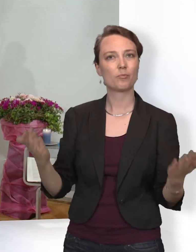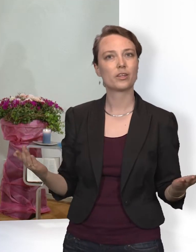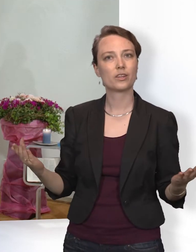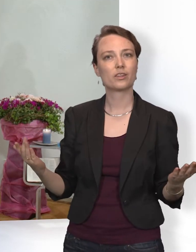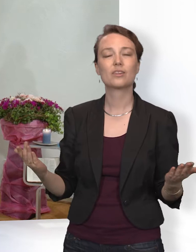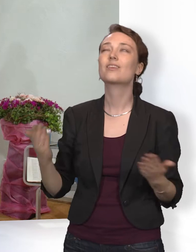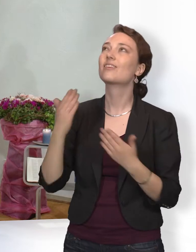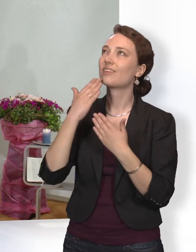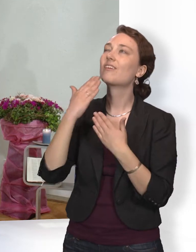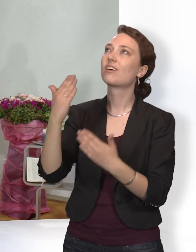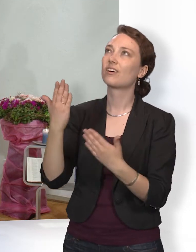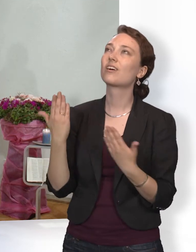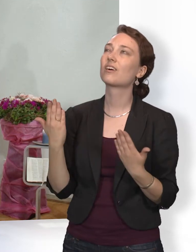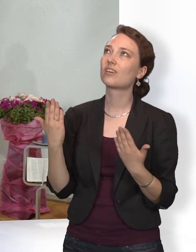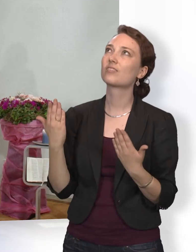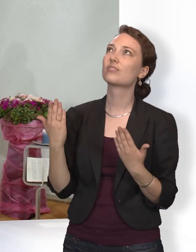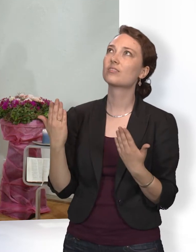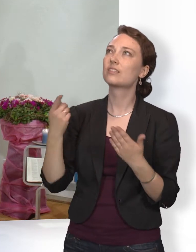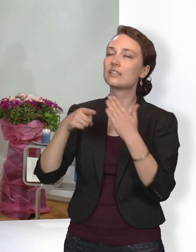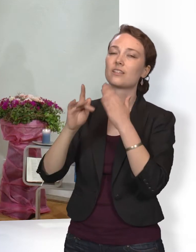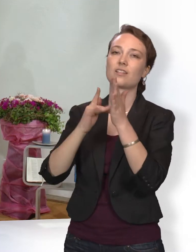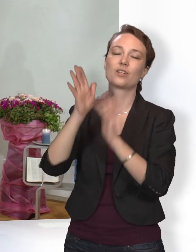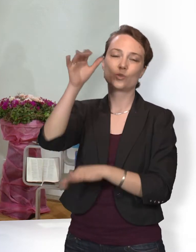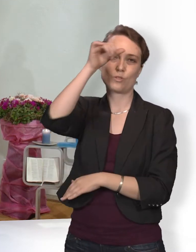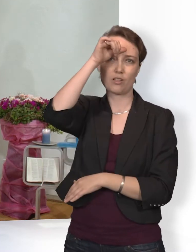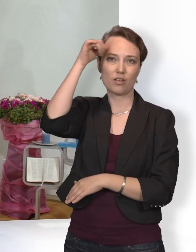Wir danken dir dafür, in Jesu Namen.